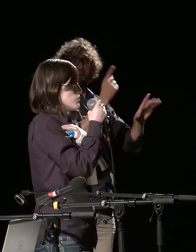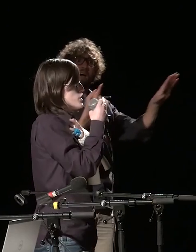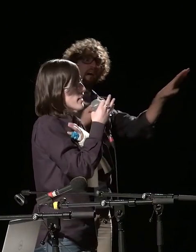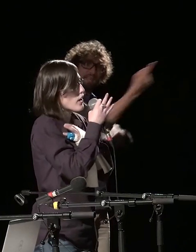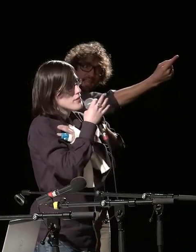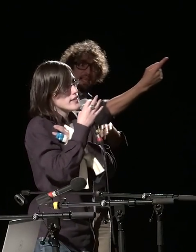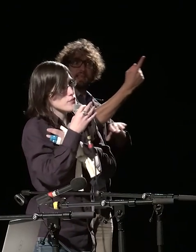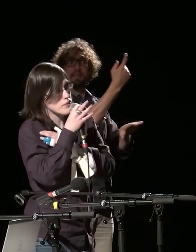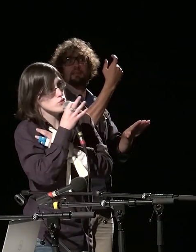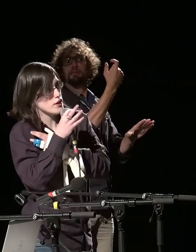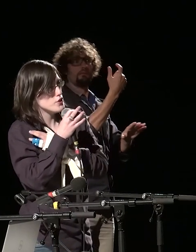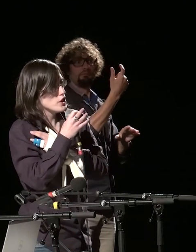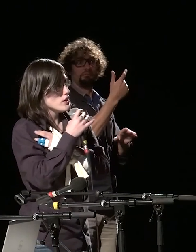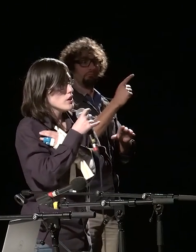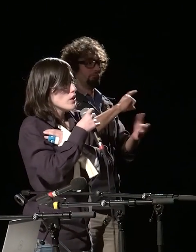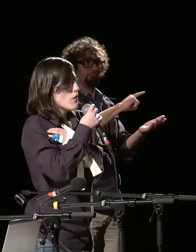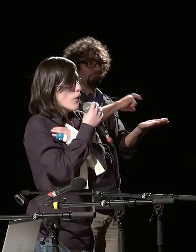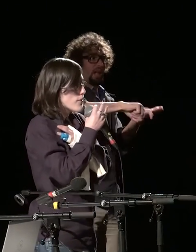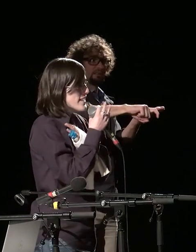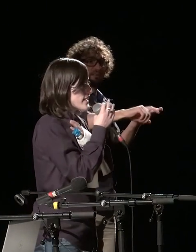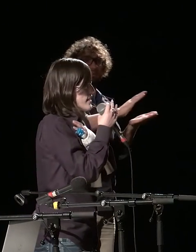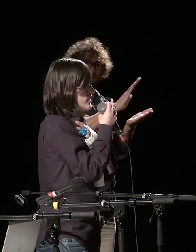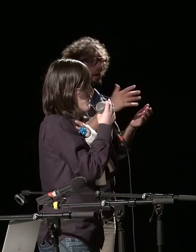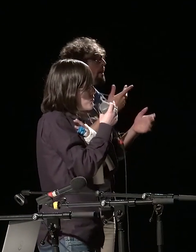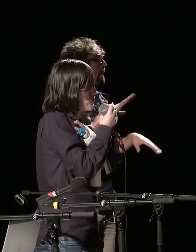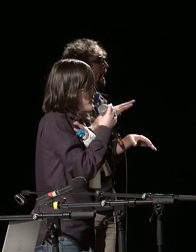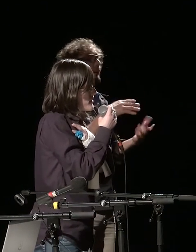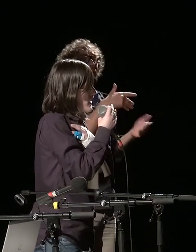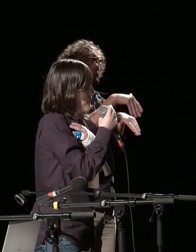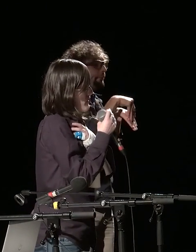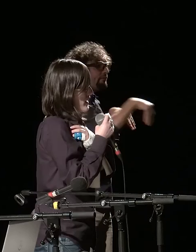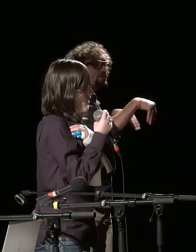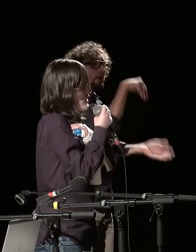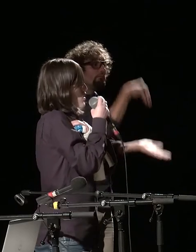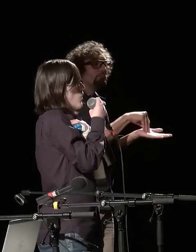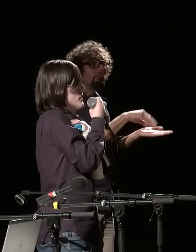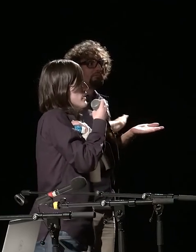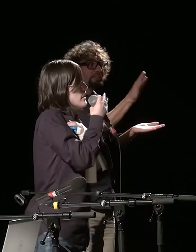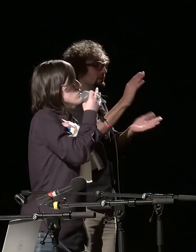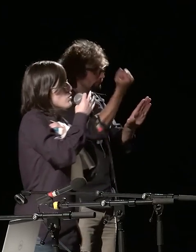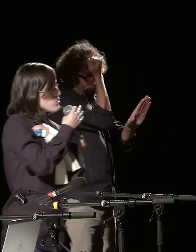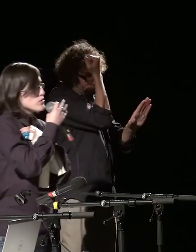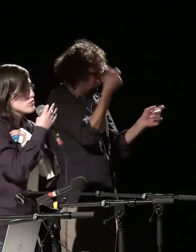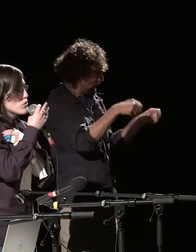via le casier du judiciaire, via les informations, via les fichiers, on va créer cette catégorie de toutes pièces. Et